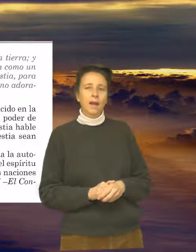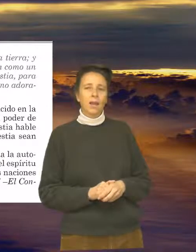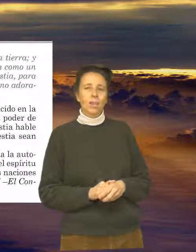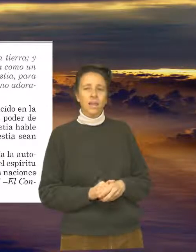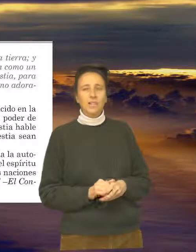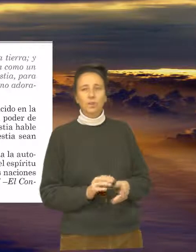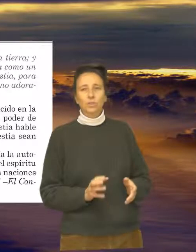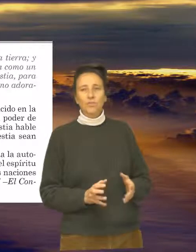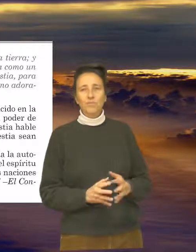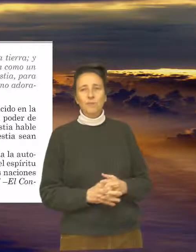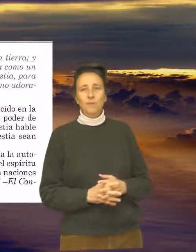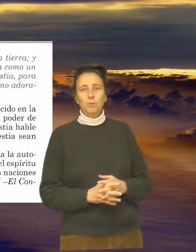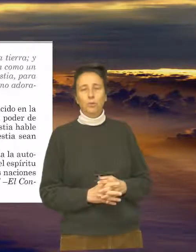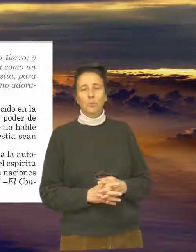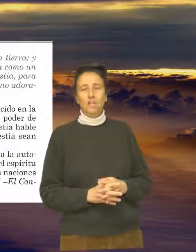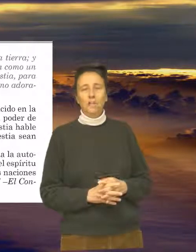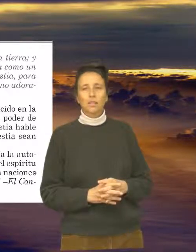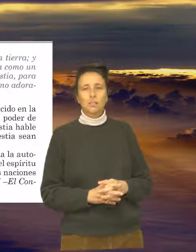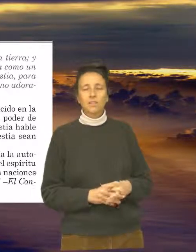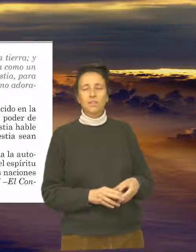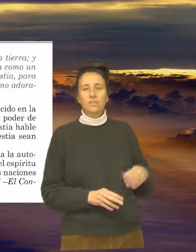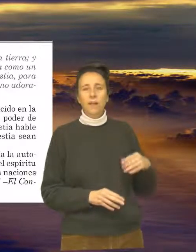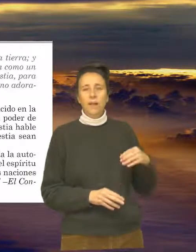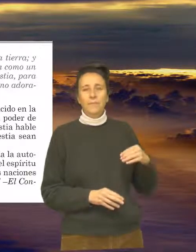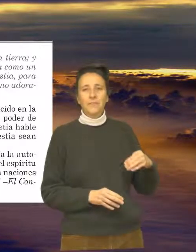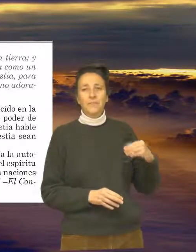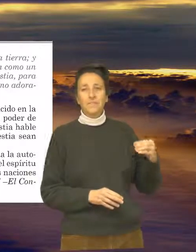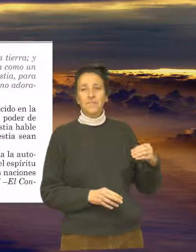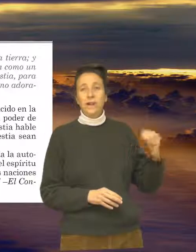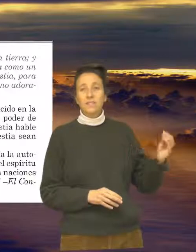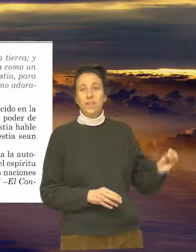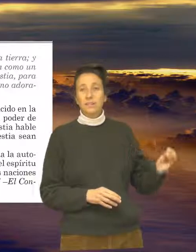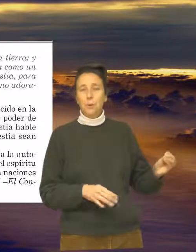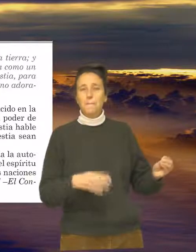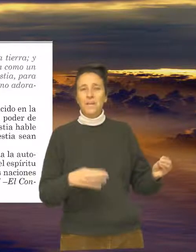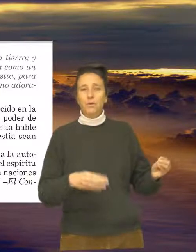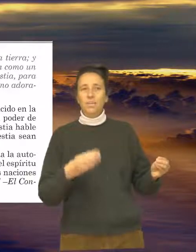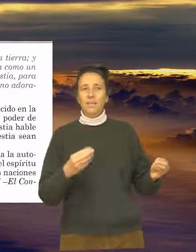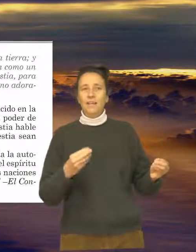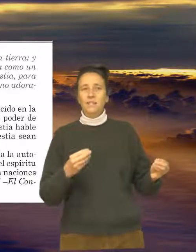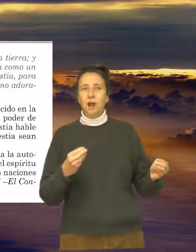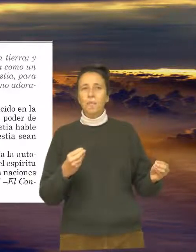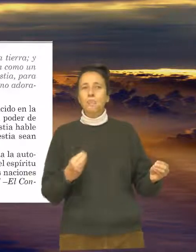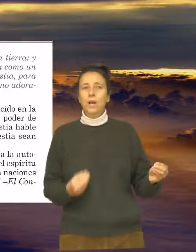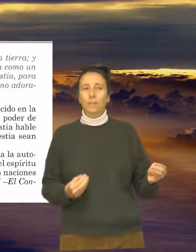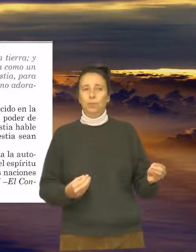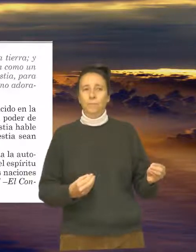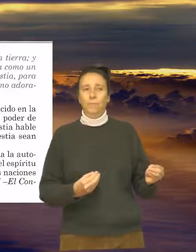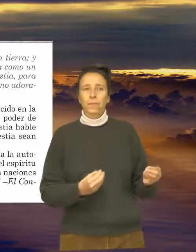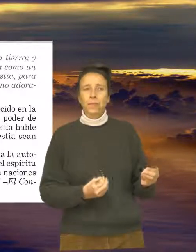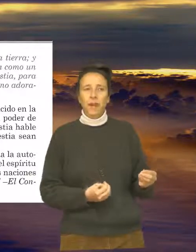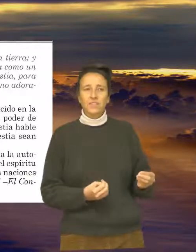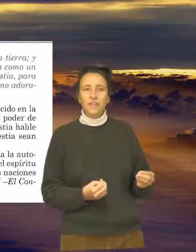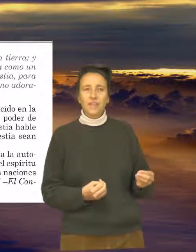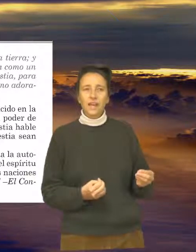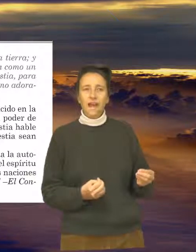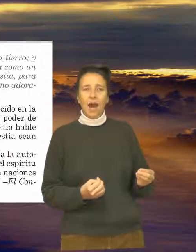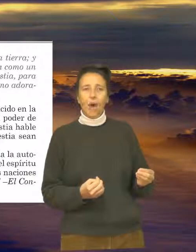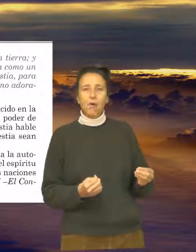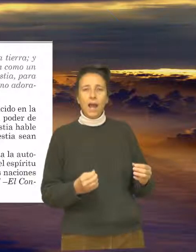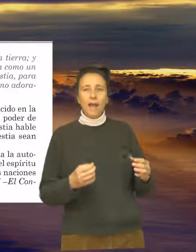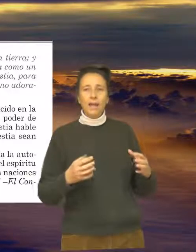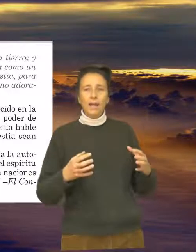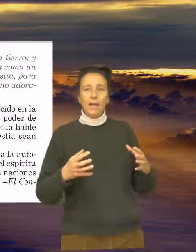da de la segunda fase del protestantismo es, dice, dices estar vivo, pero estás muerto. Así